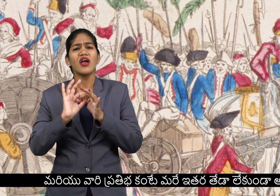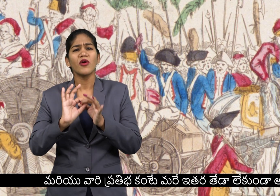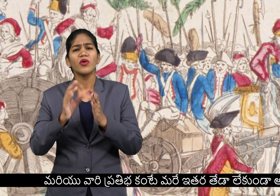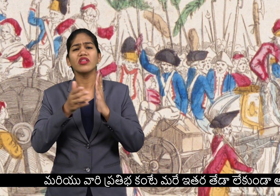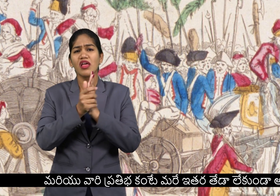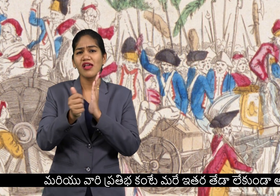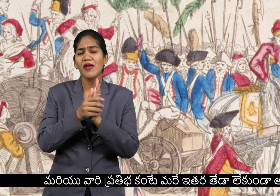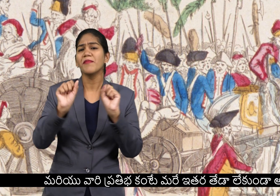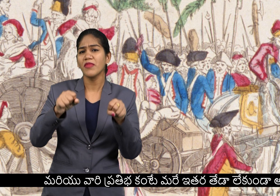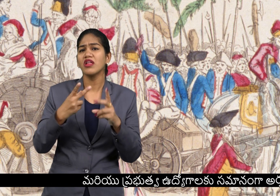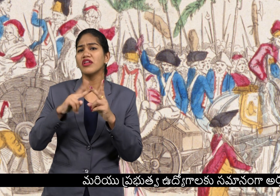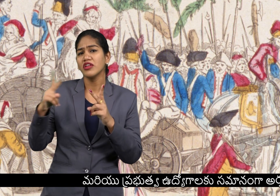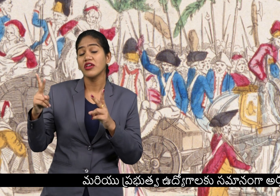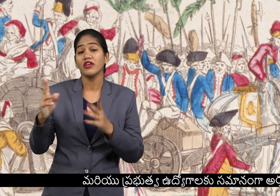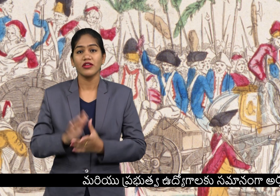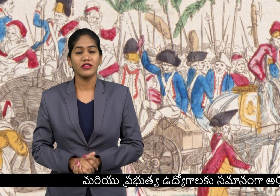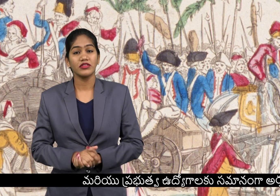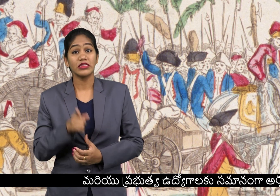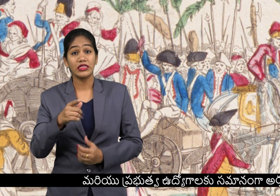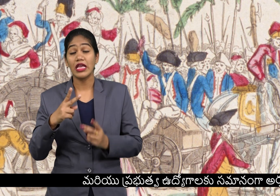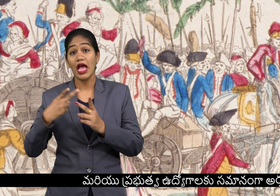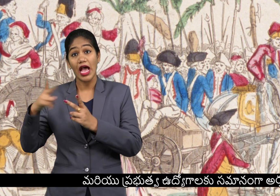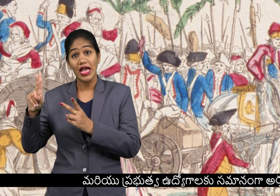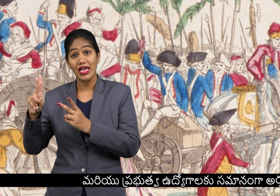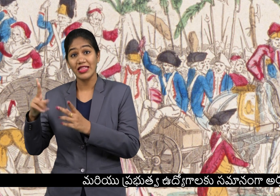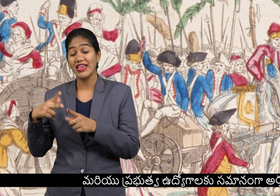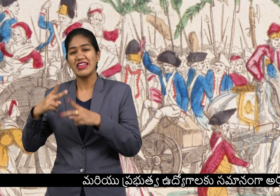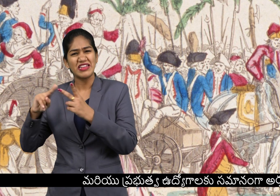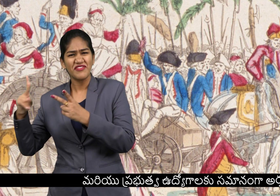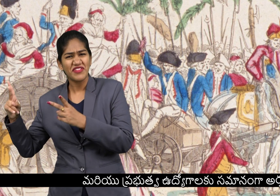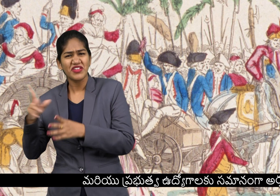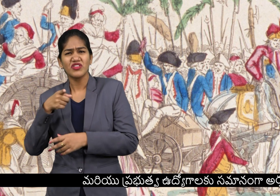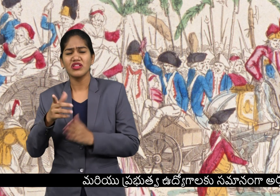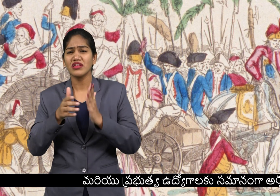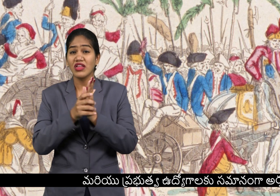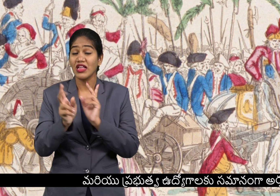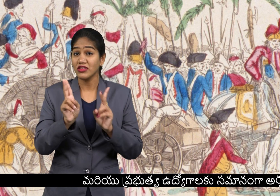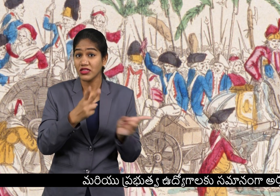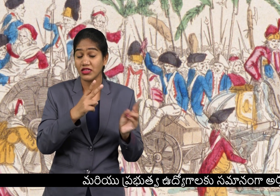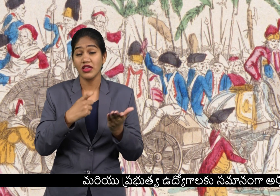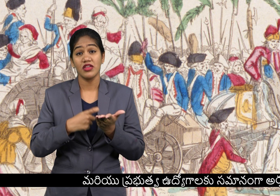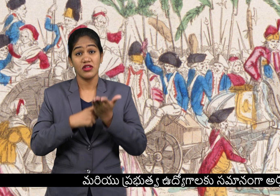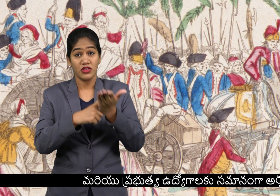లేకుండా అన్ని గౌరవాలు మరియు ప్రభుత్వ ఉద్యోగాలకు సమానంగా అర్హులు.